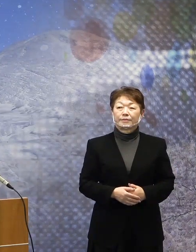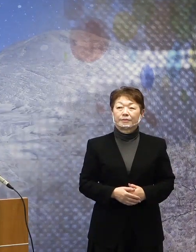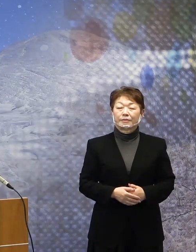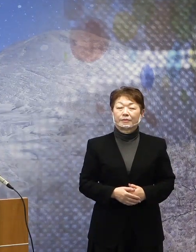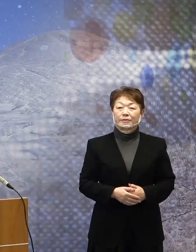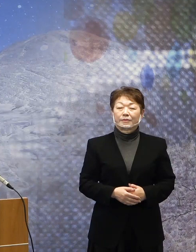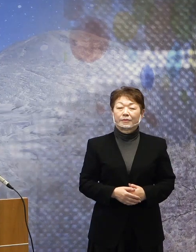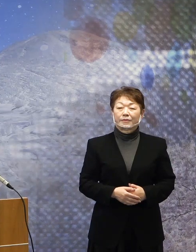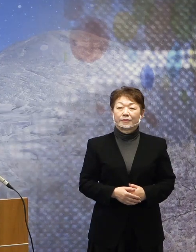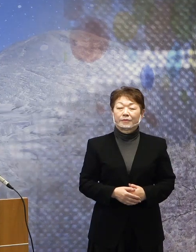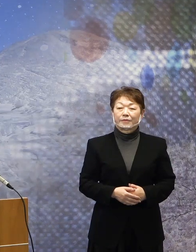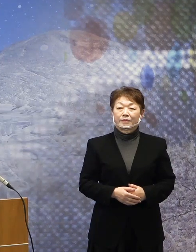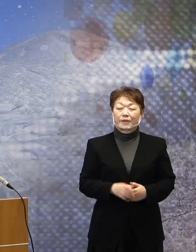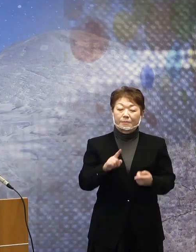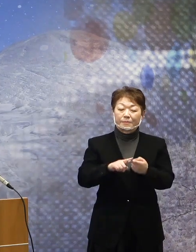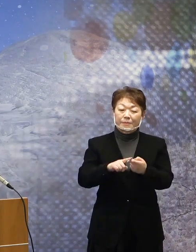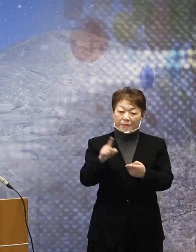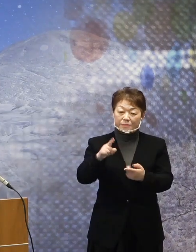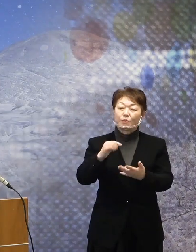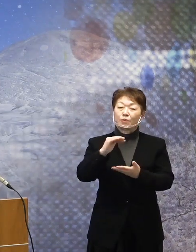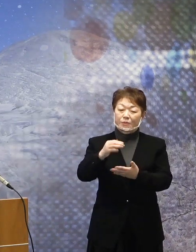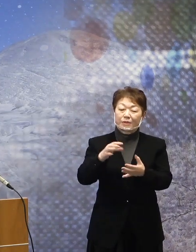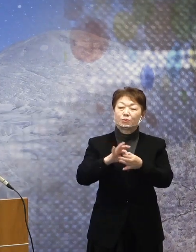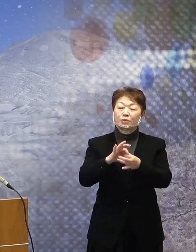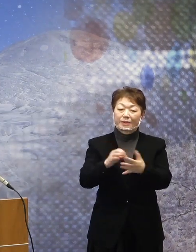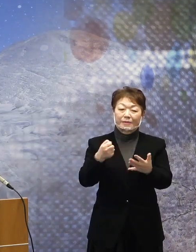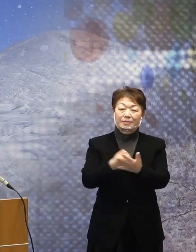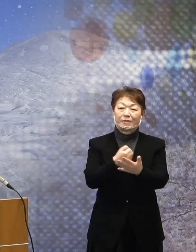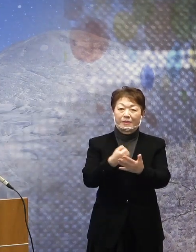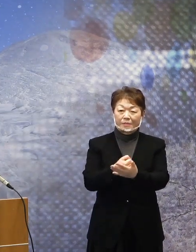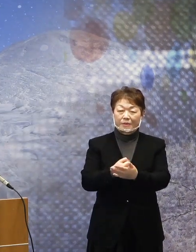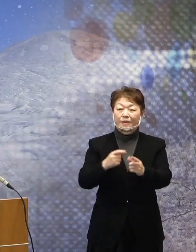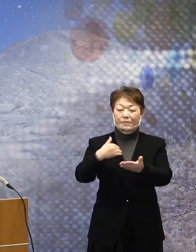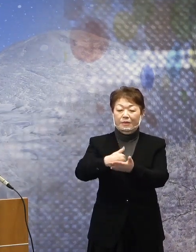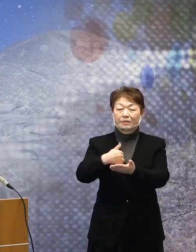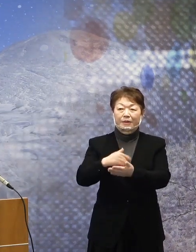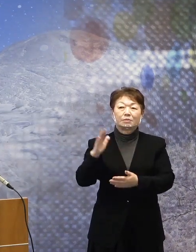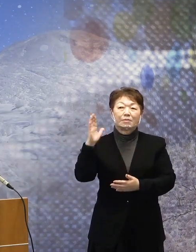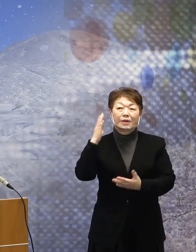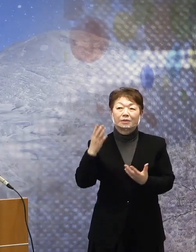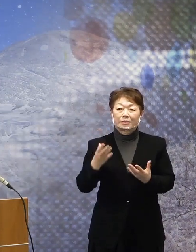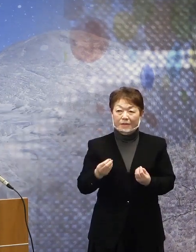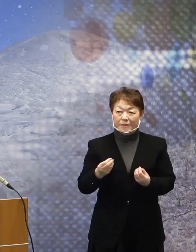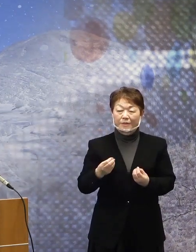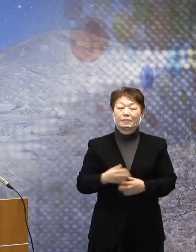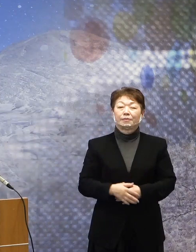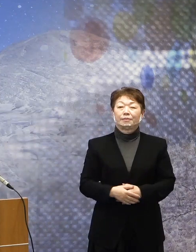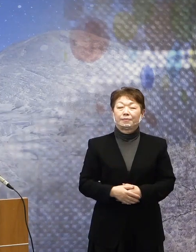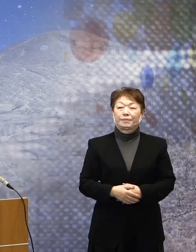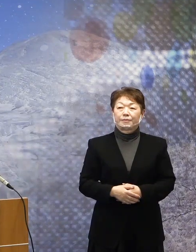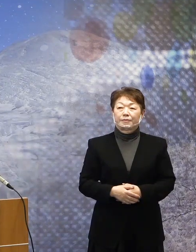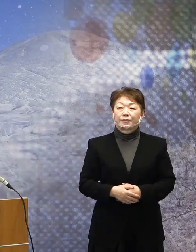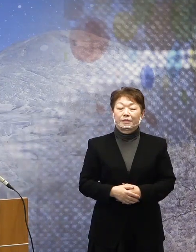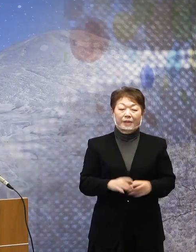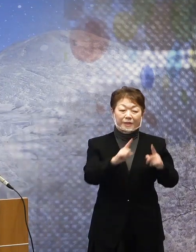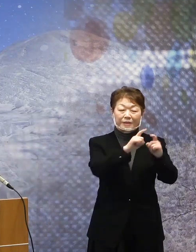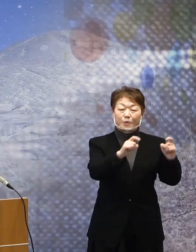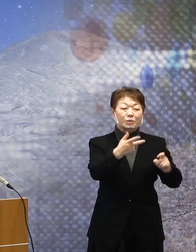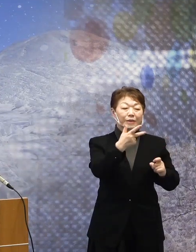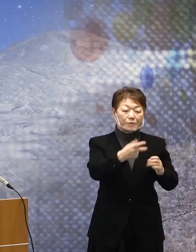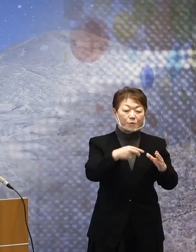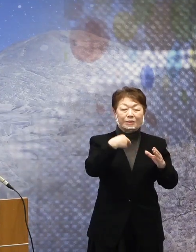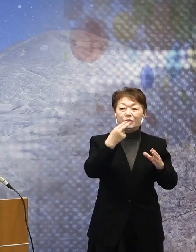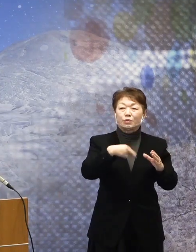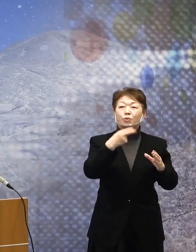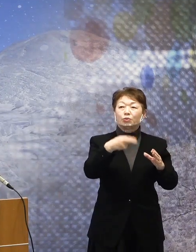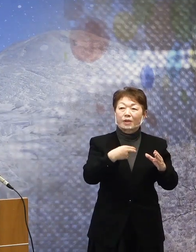残念に思っている次第だという受け止めだったんですが、市長以前の会見でもお話ししていたように、弘前市でもその飲食店ク